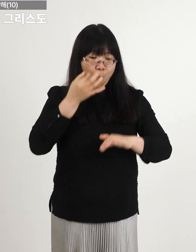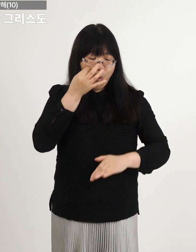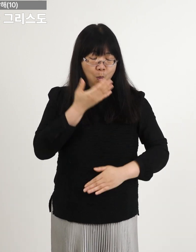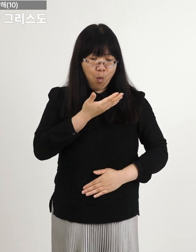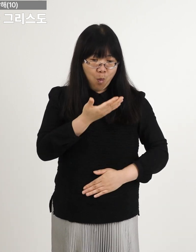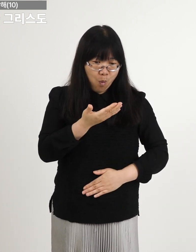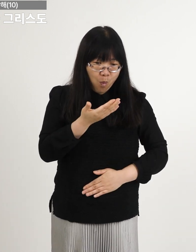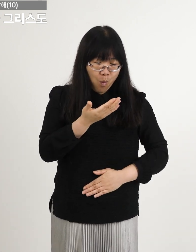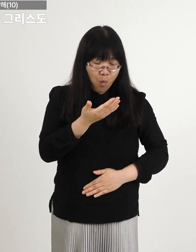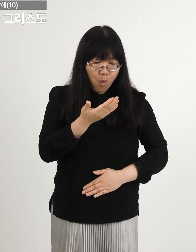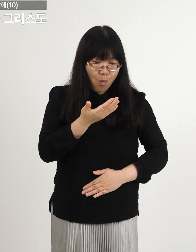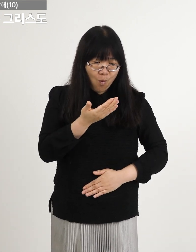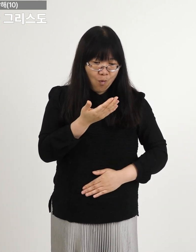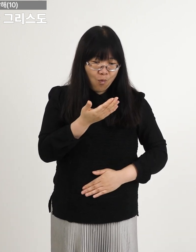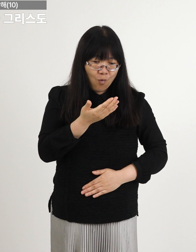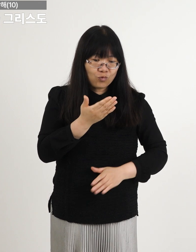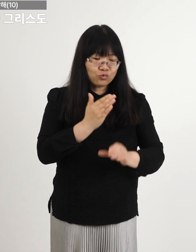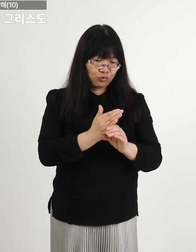그림자를 보이시는구나.